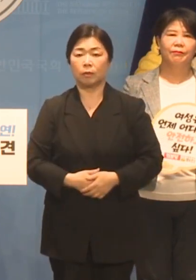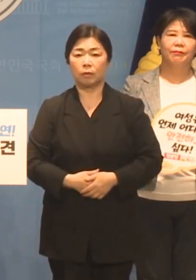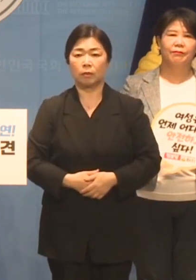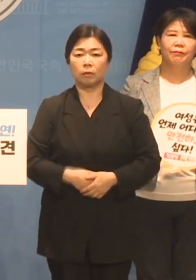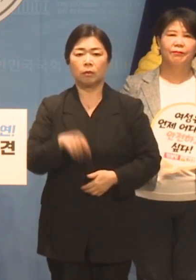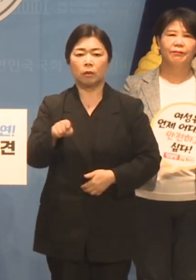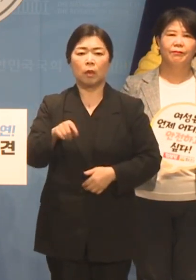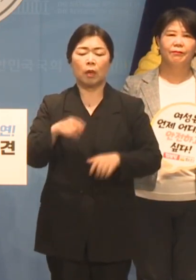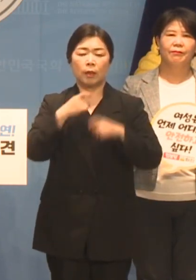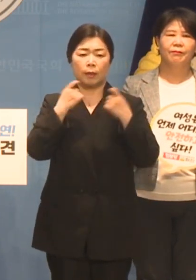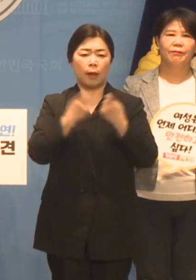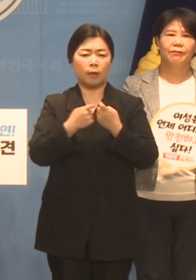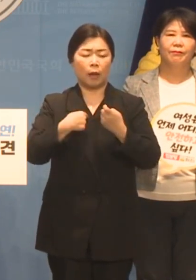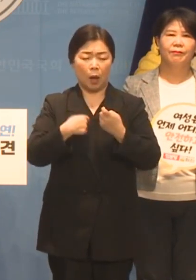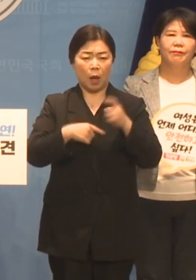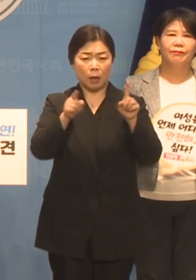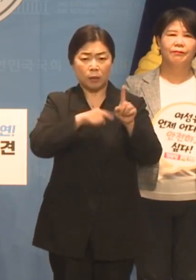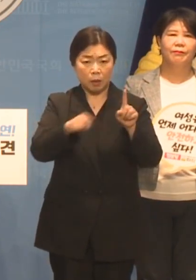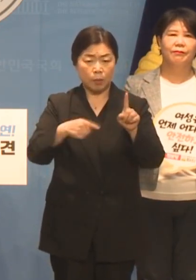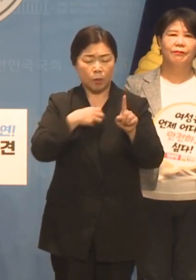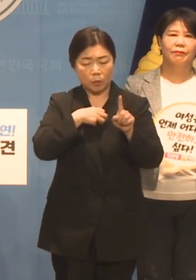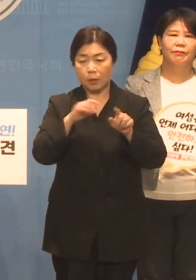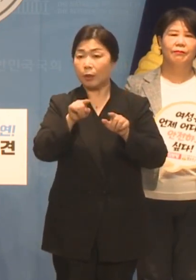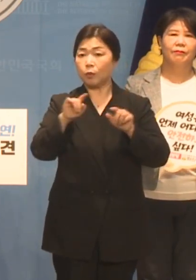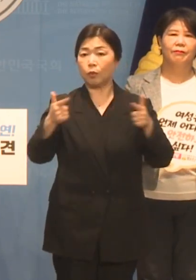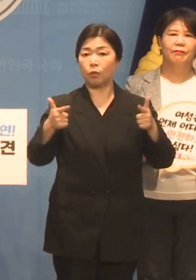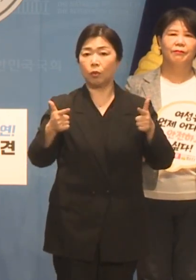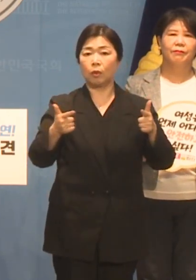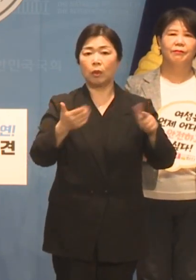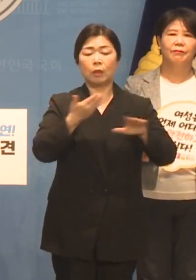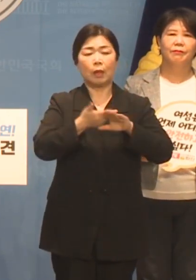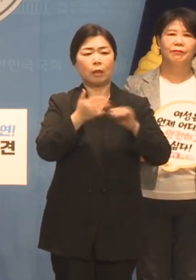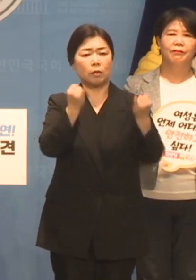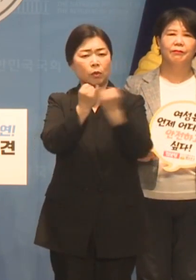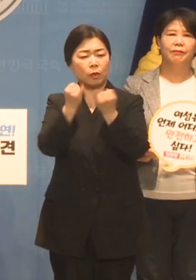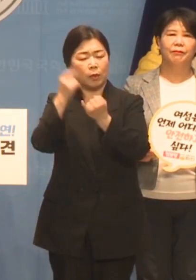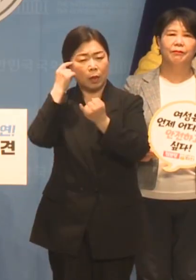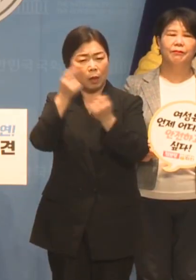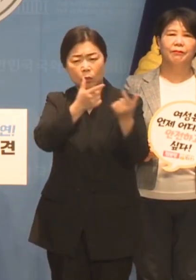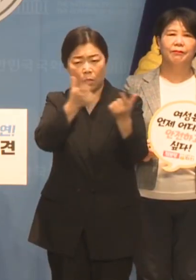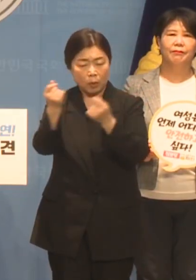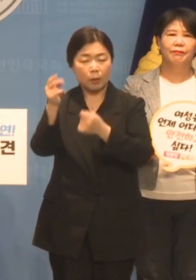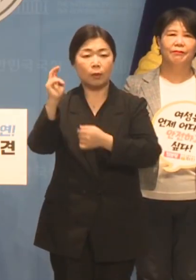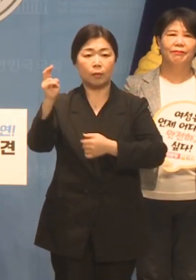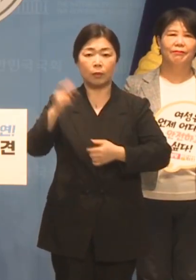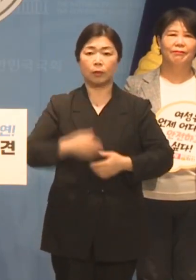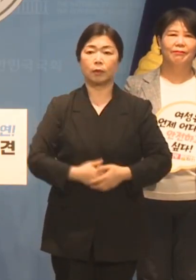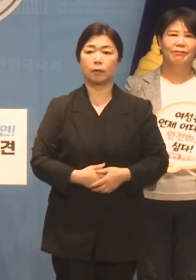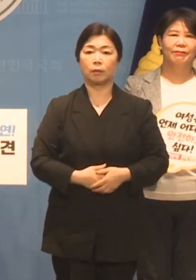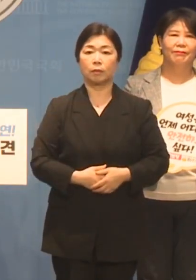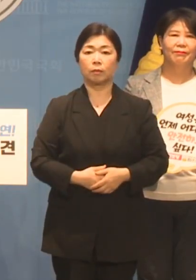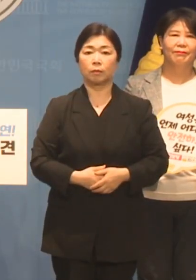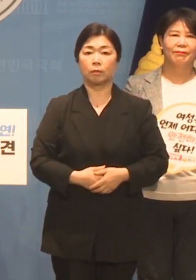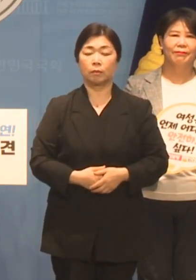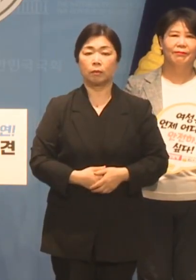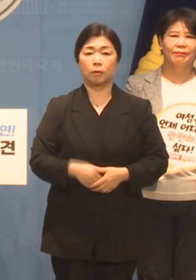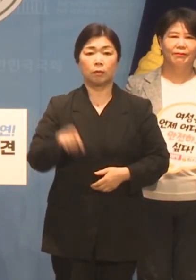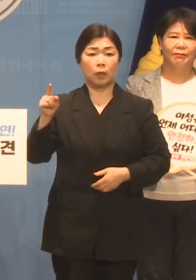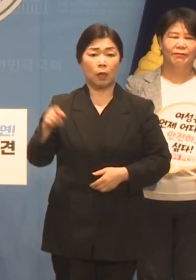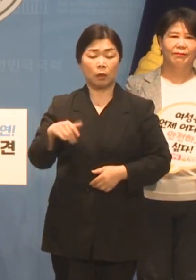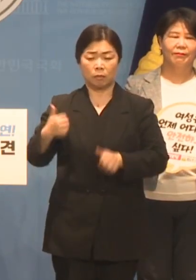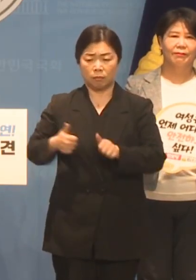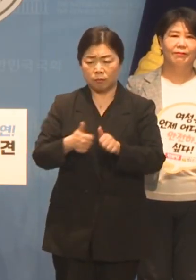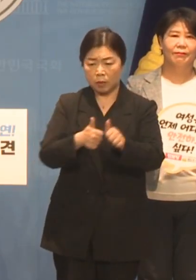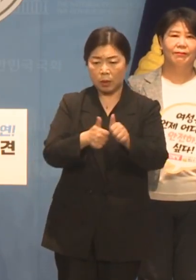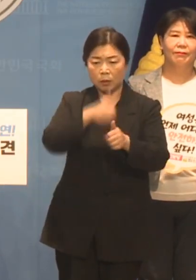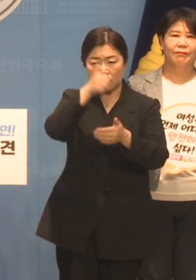상상은 단순히 개인 하나의 걱정이 아니라 다수의 여성들이 드는 생각입니다. 그 사람이 범죄 의도를 가지고